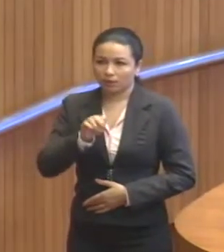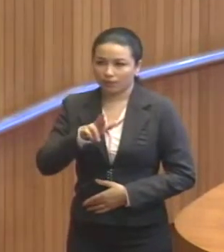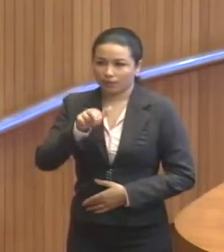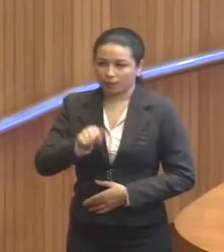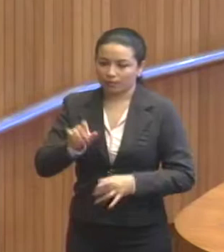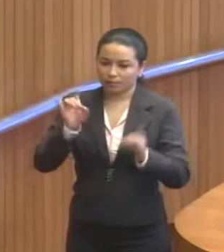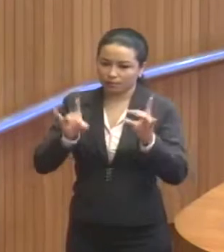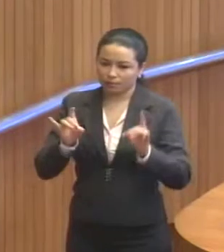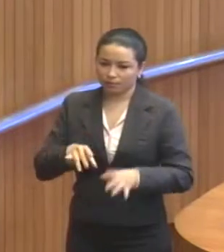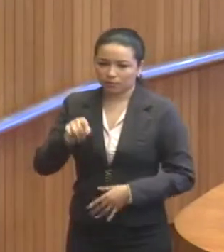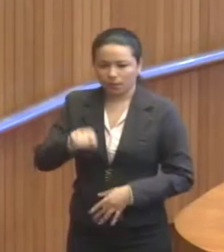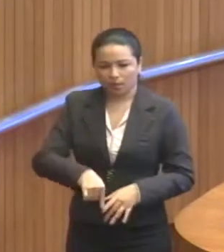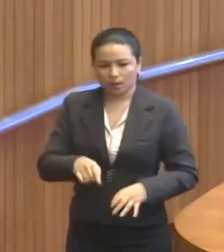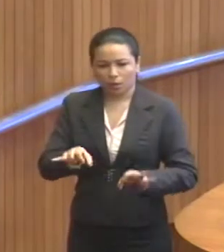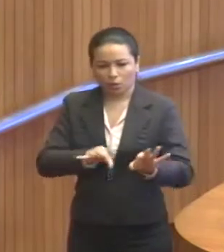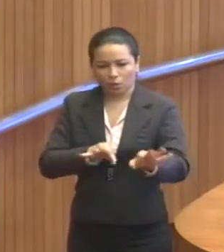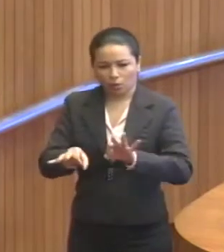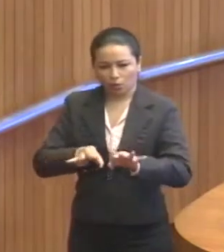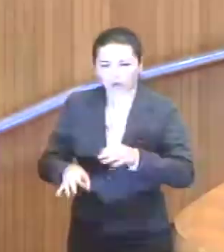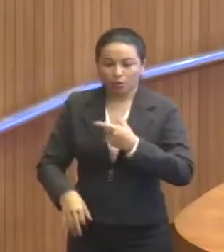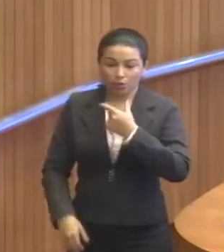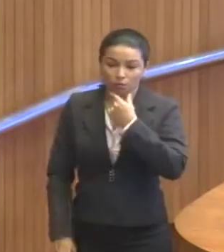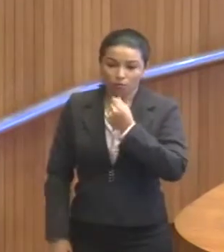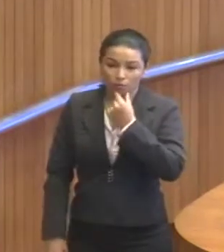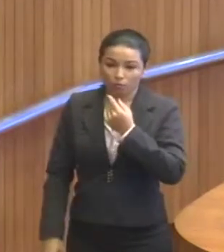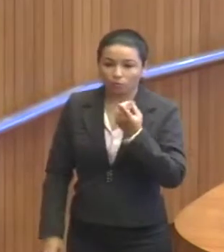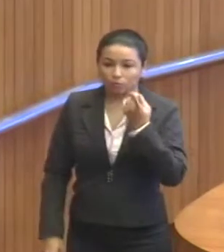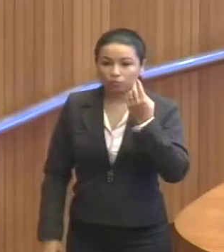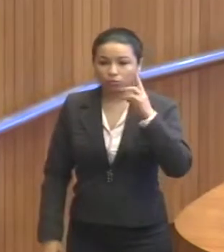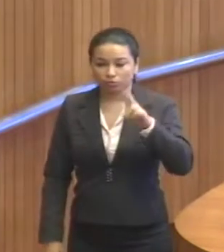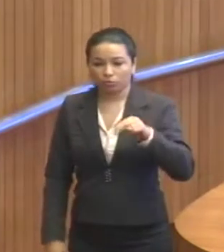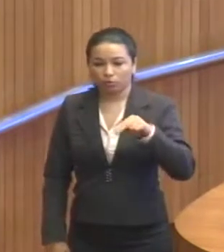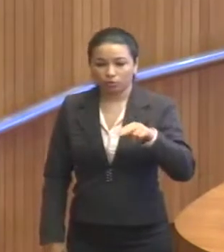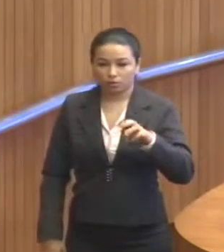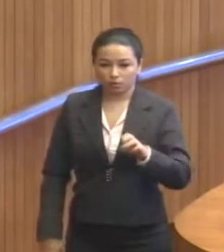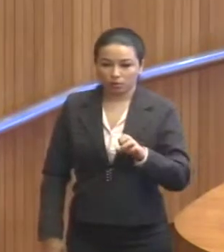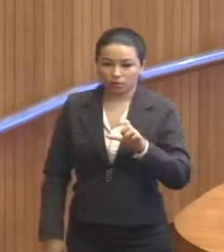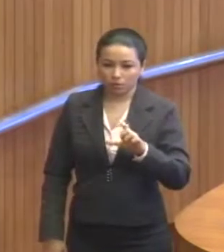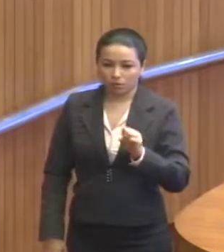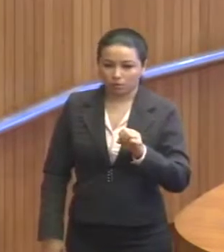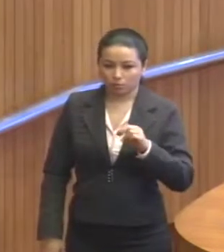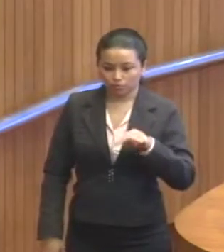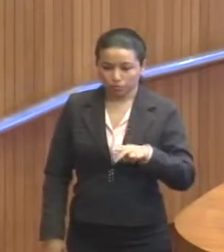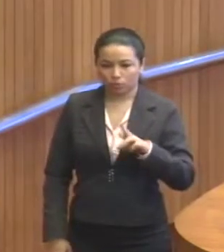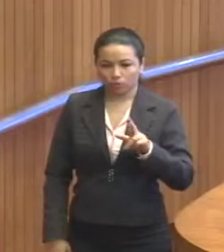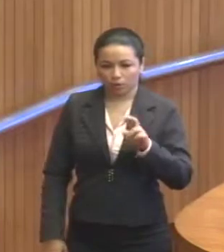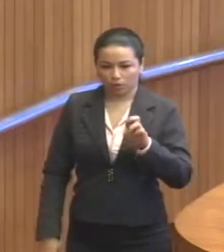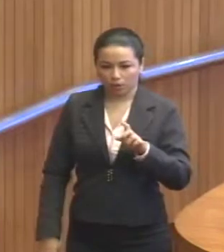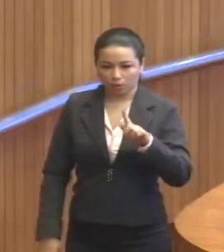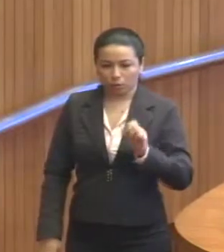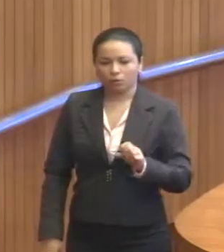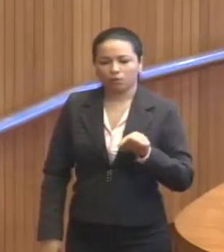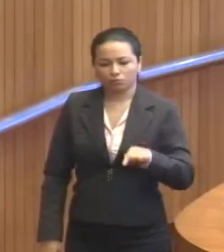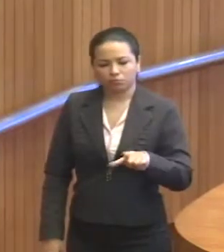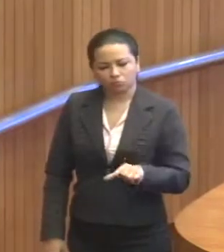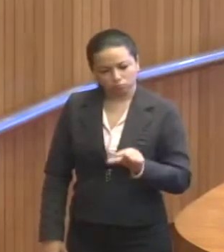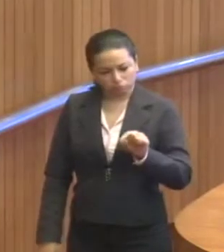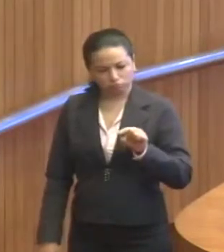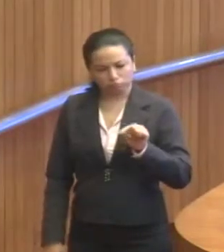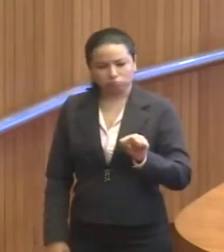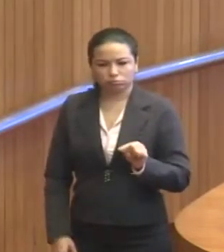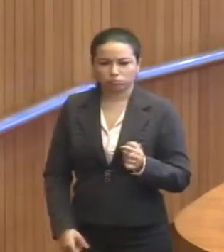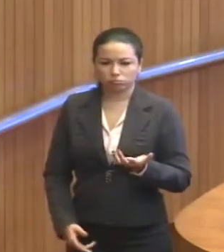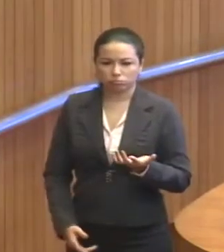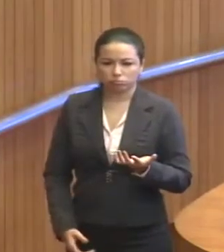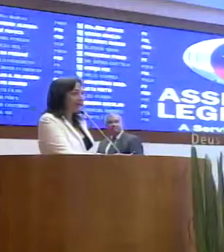especializada, que é conduzida por um homem, doutor Nelson Rego, que, aliás, tem sido destacado pelas suas ações em